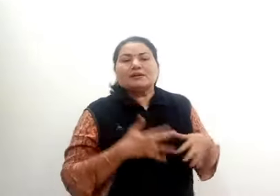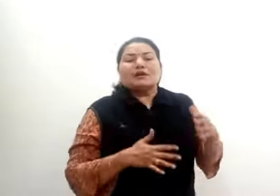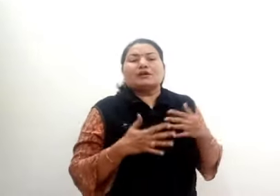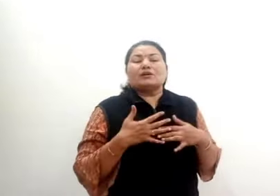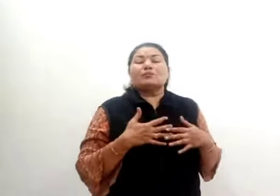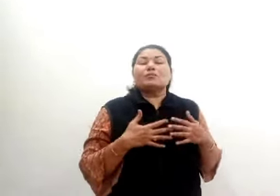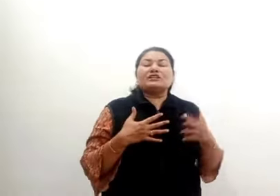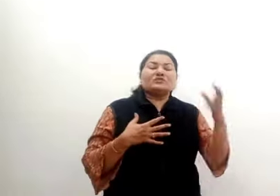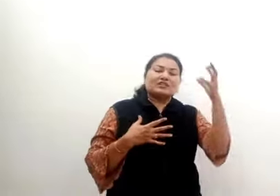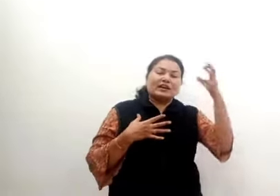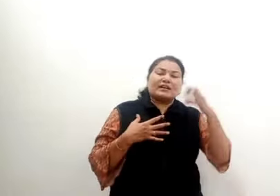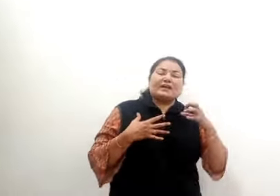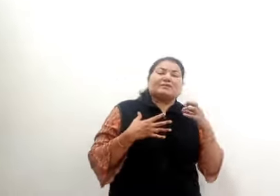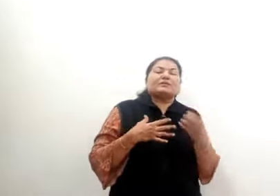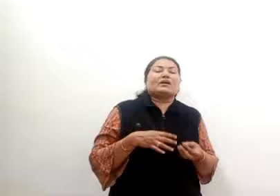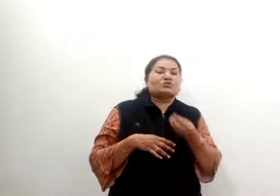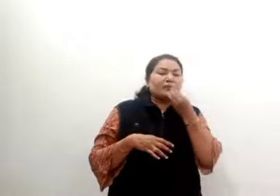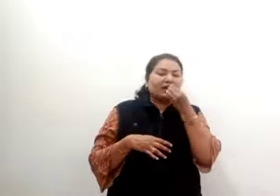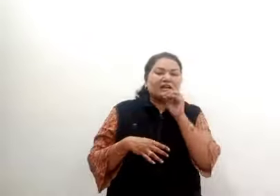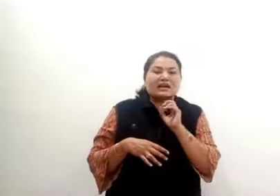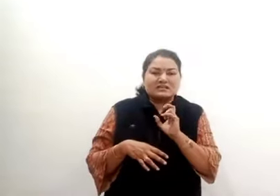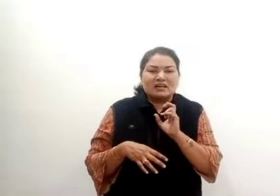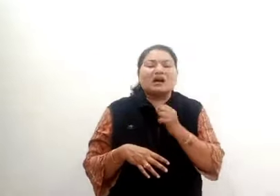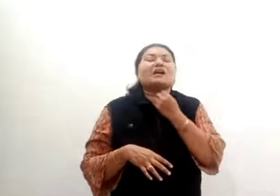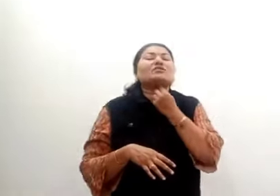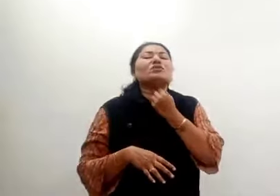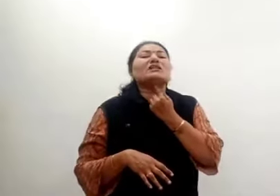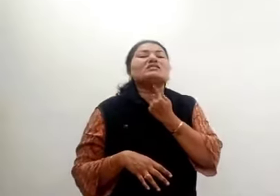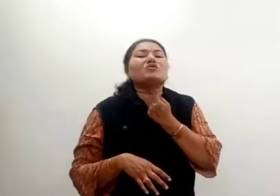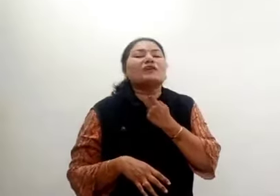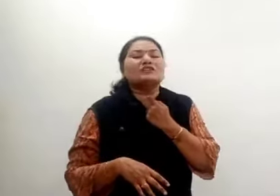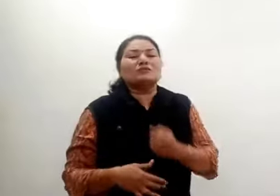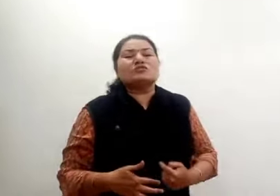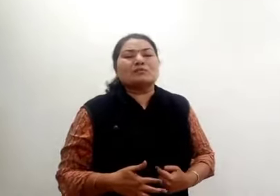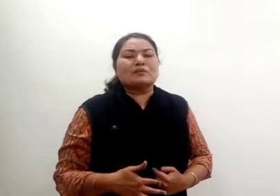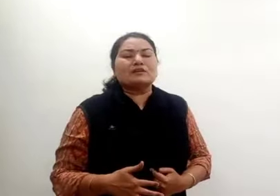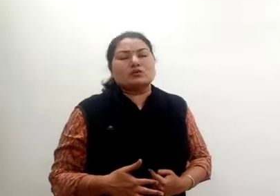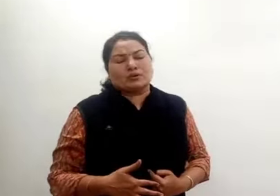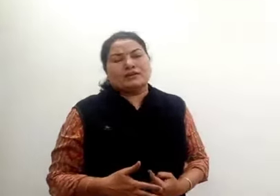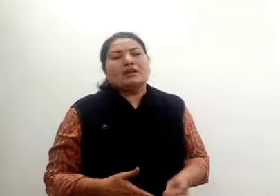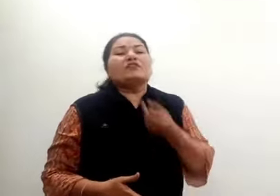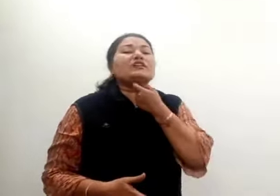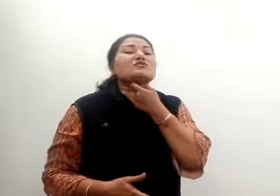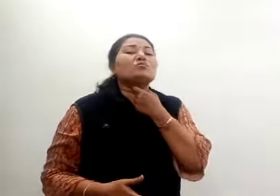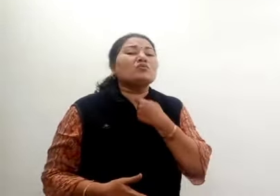certain movements which are done. तुम्ही एखादा घास खाल्ला आणि तो घास इसोफेगस मधून स्टमक मध्ये येतोय. If it is moving,